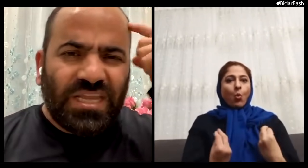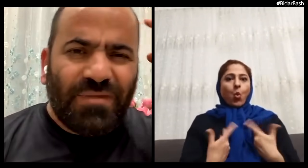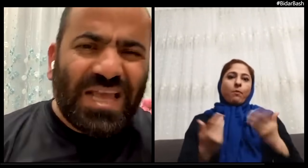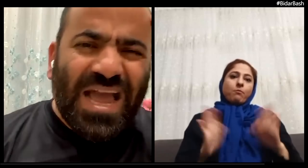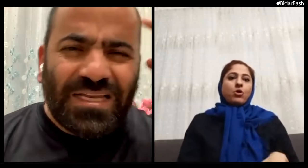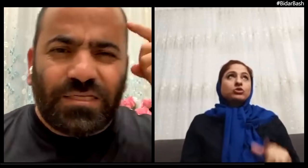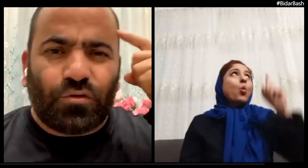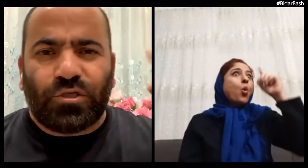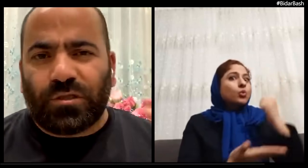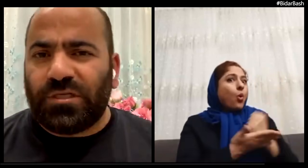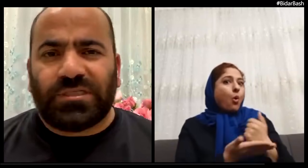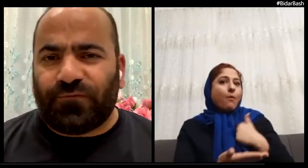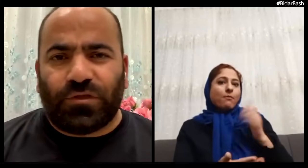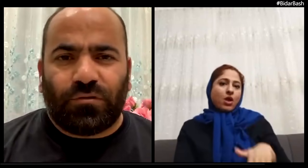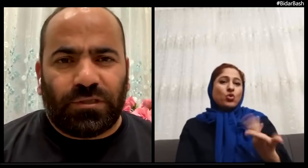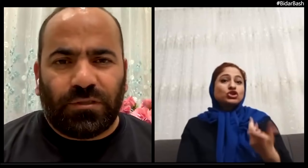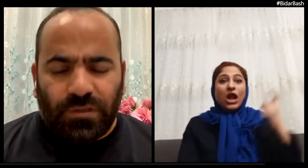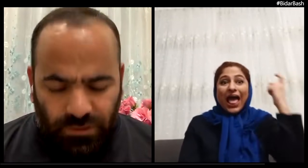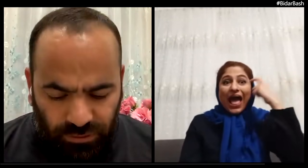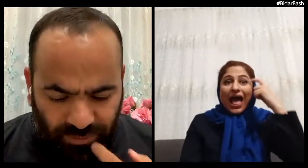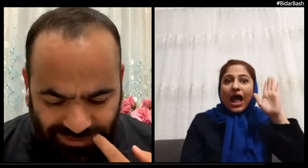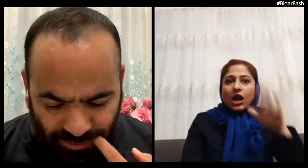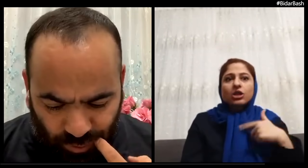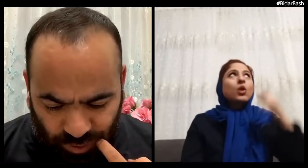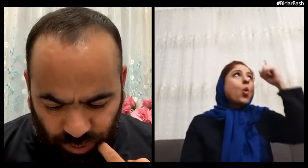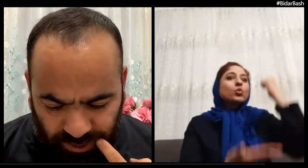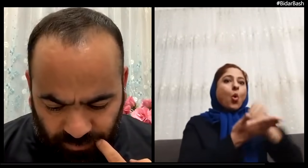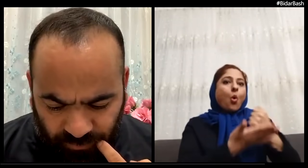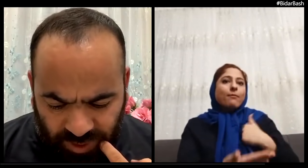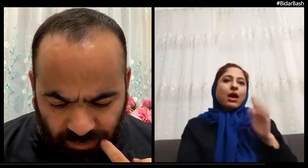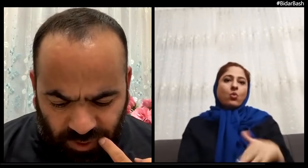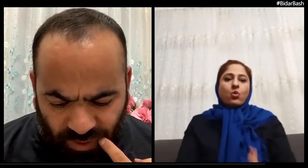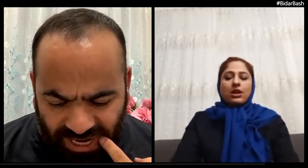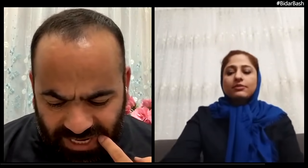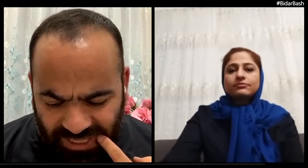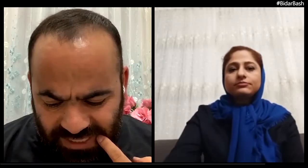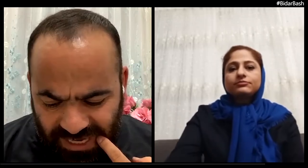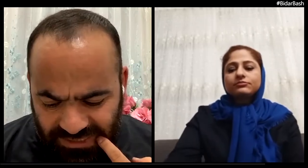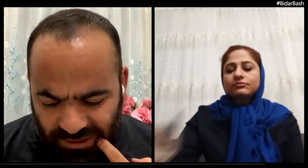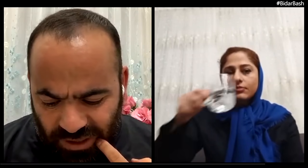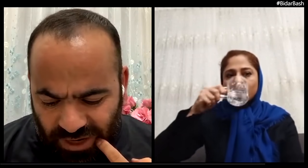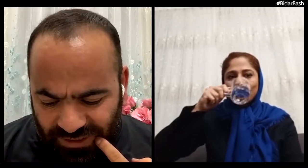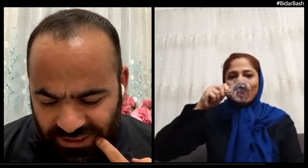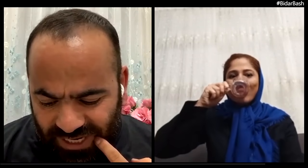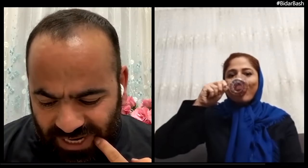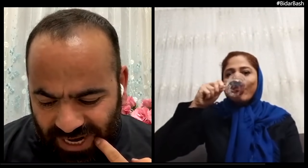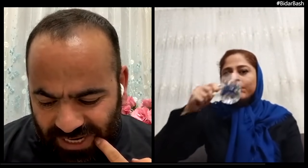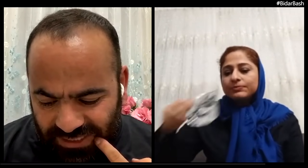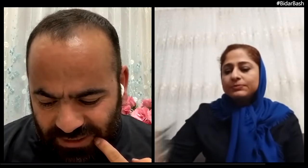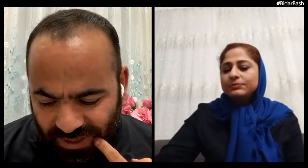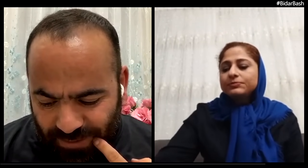باید از این نعمت عقلی که تو بهش دادی استفاده کنه تا مسیر درستی رو بره. میگه وللذی اساء